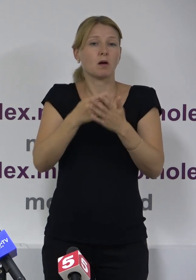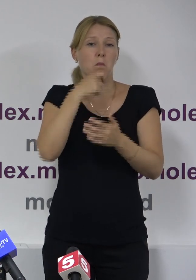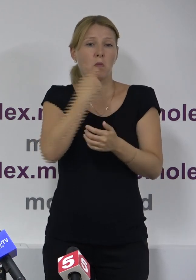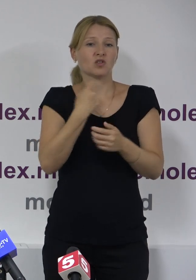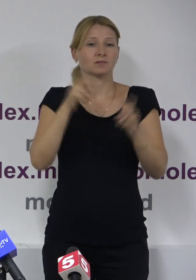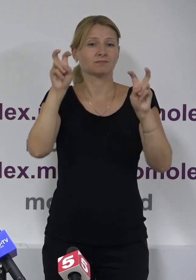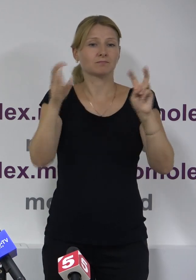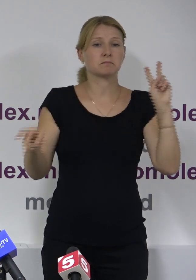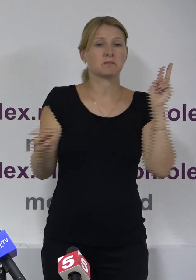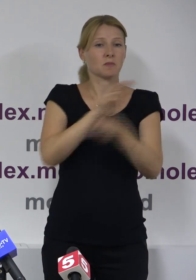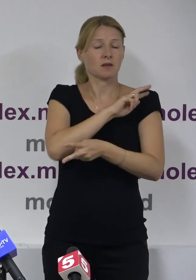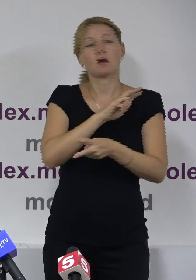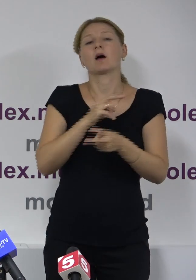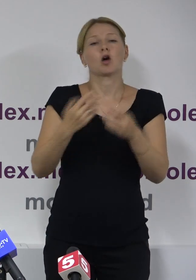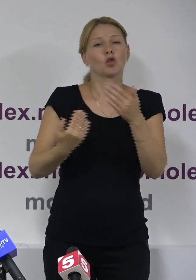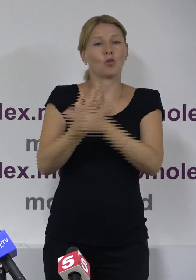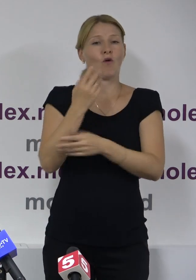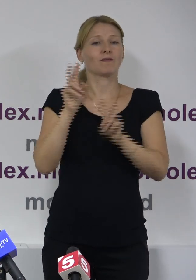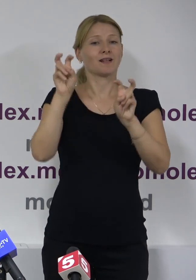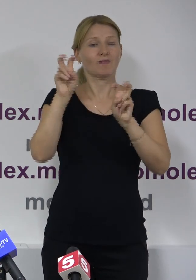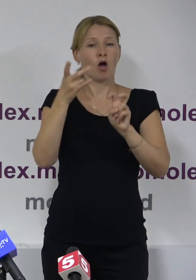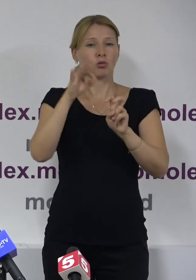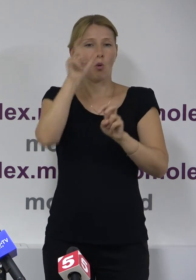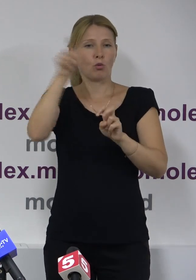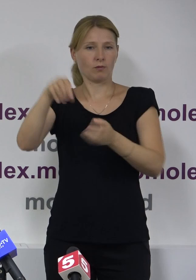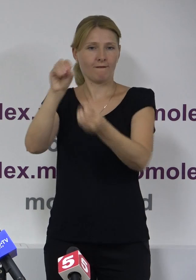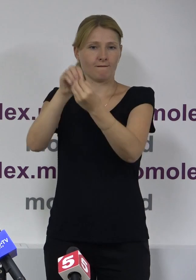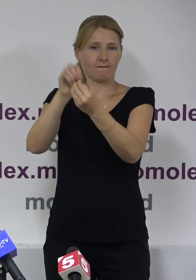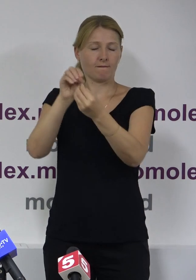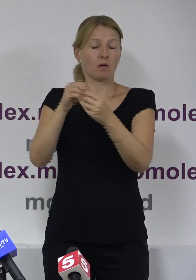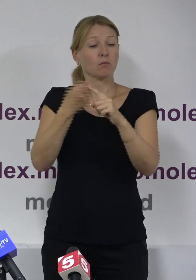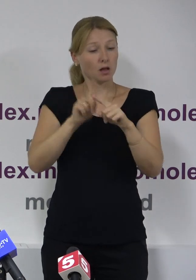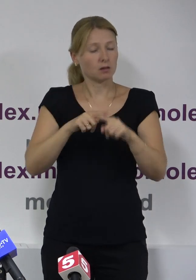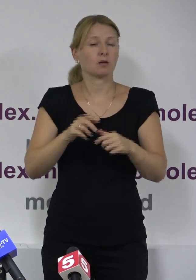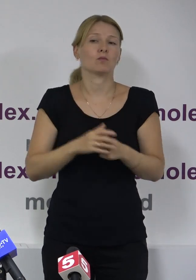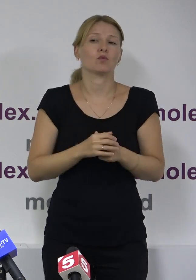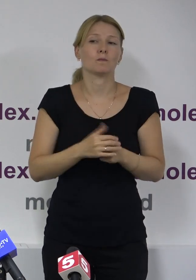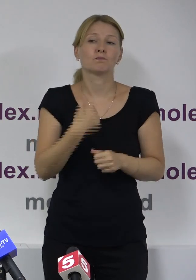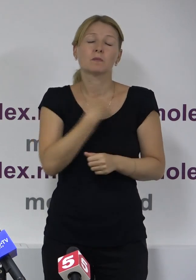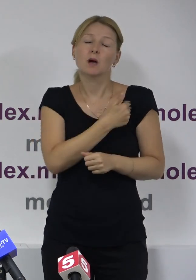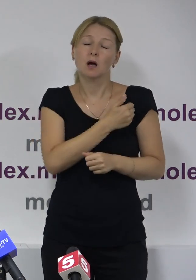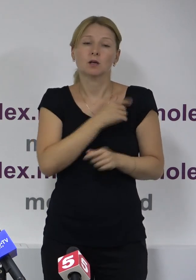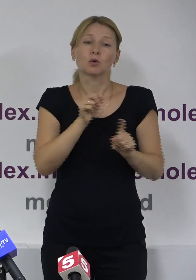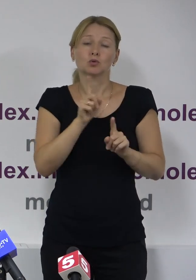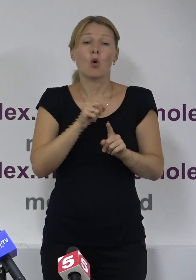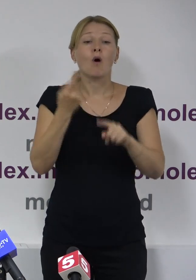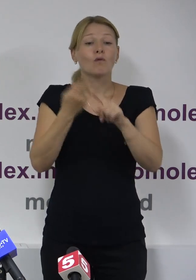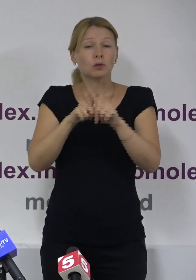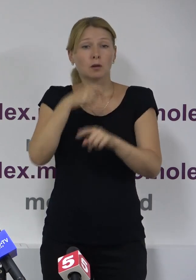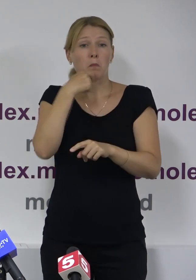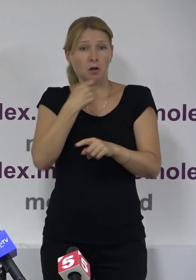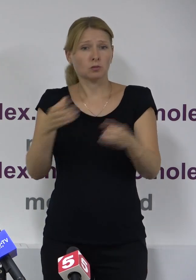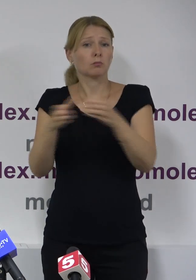să nu existe astfel de situații în viitor. Totodată vom preciza că blocurile electorale pot fi